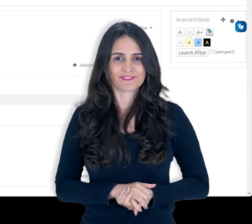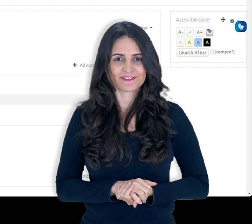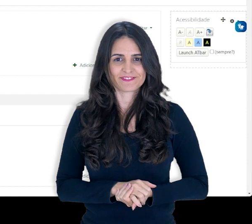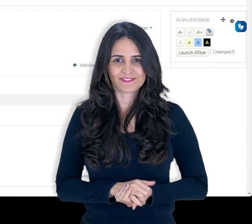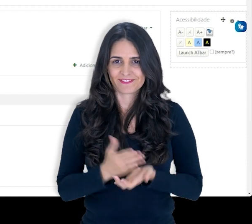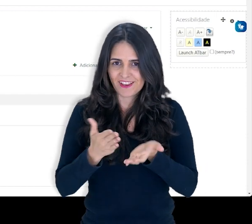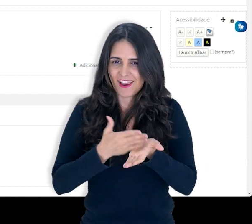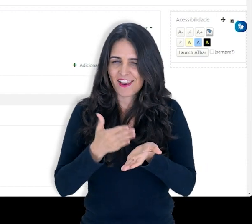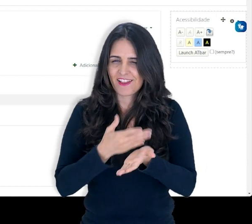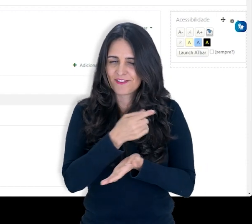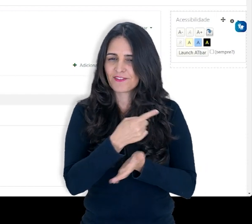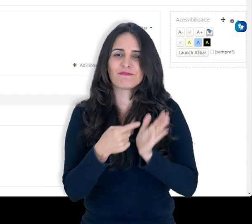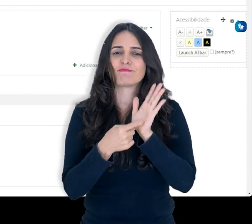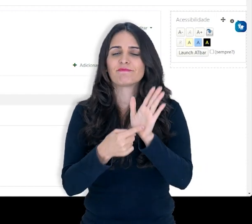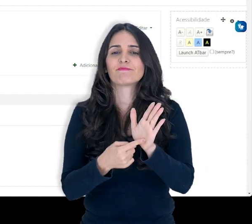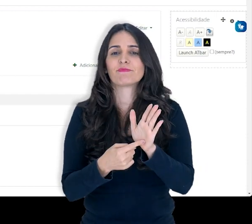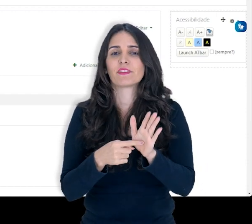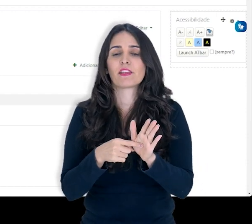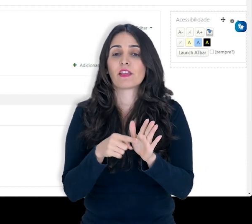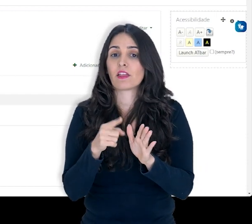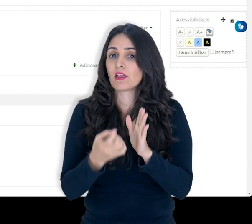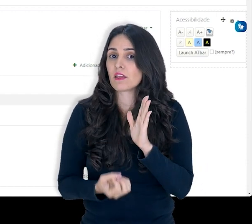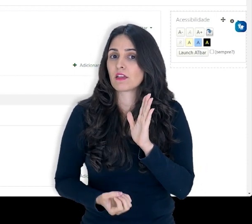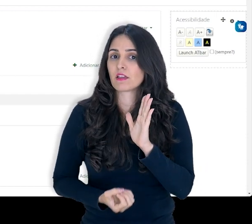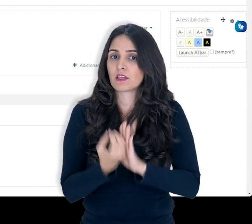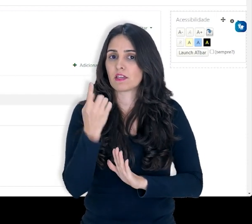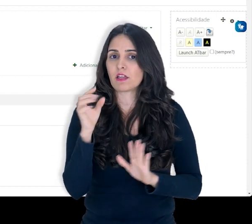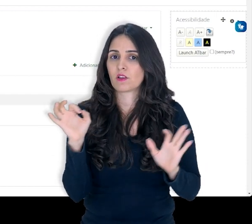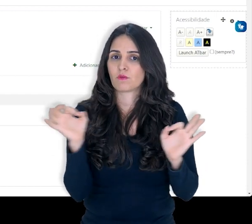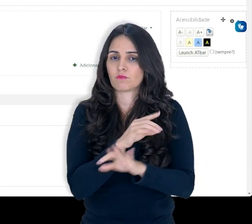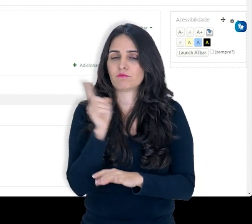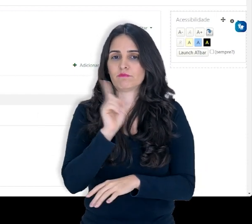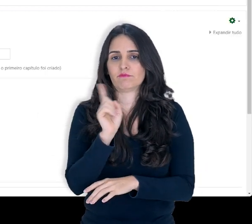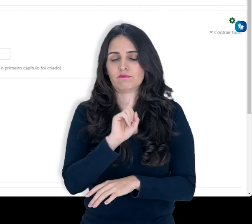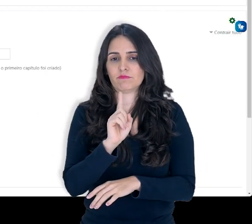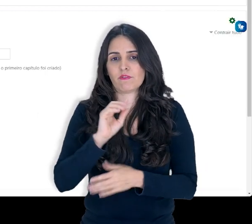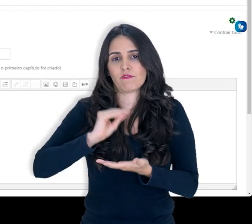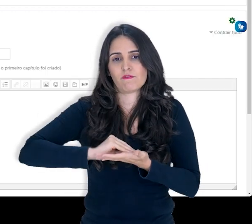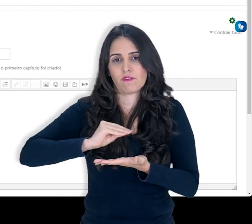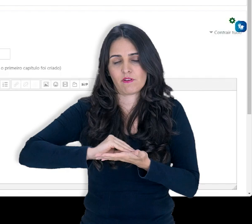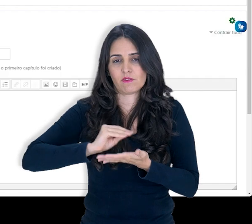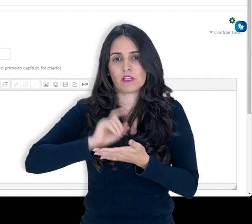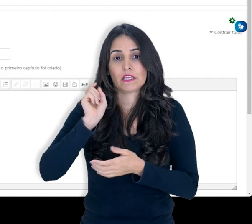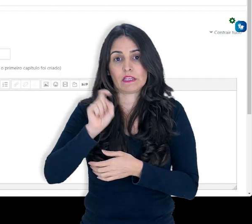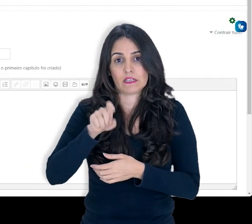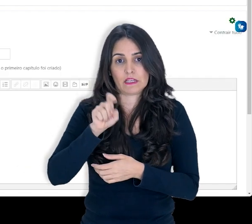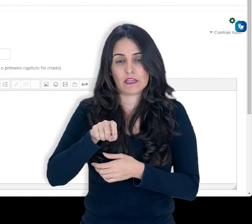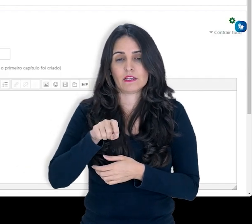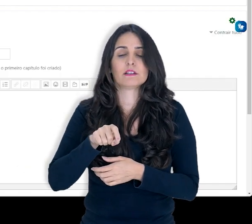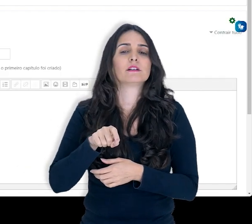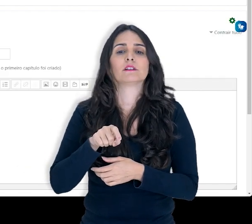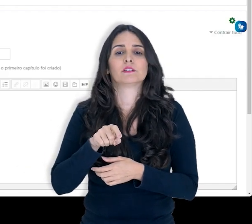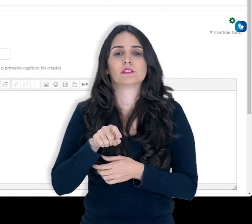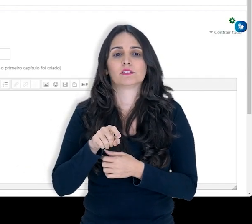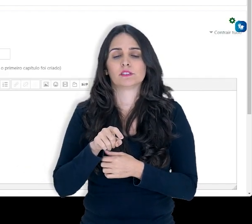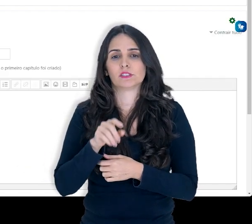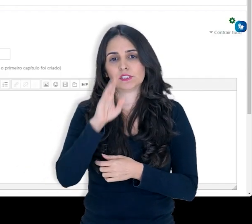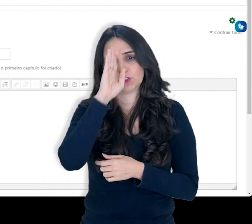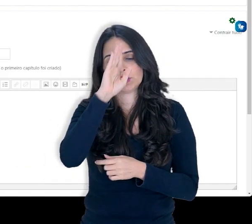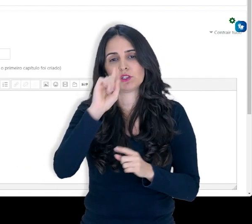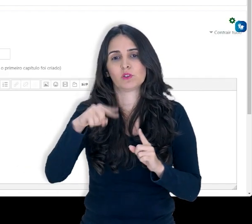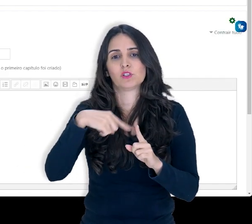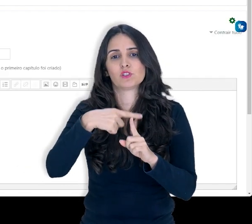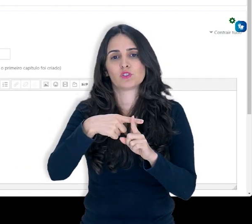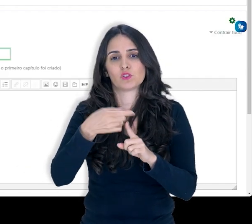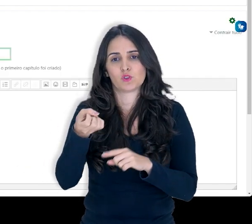teste mas ele ainda não está criado totalmente nós vamos clicar nele e Já vamos direto